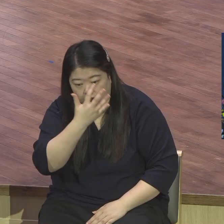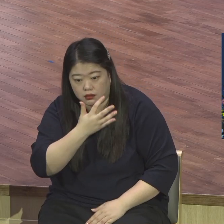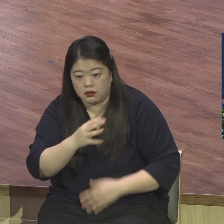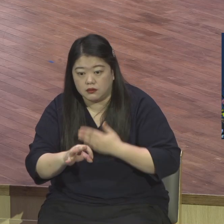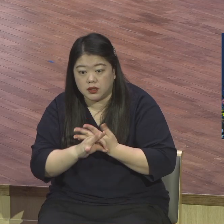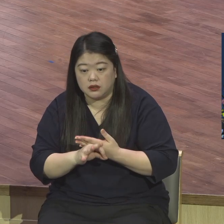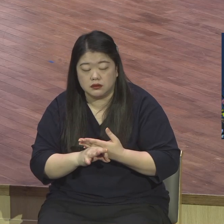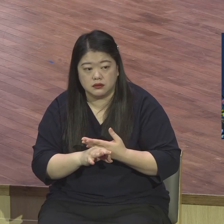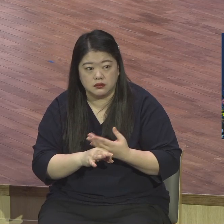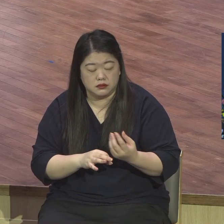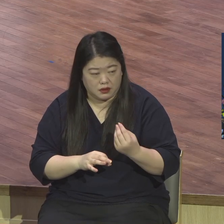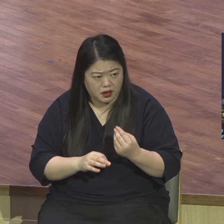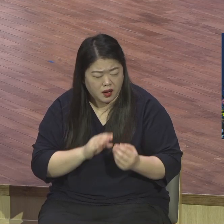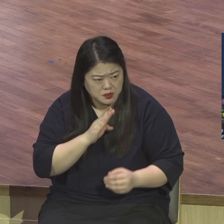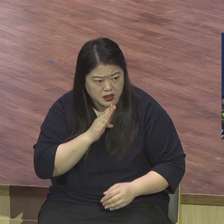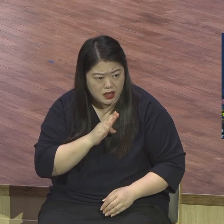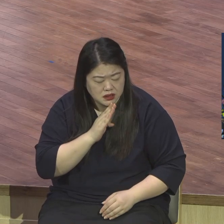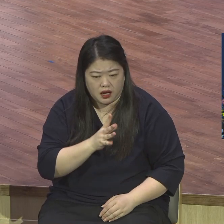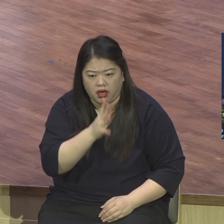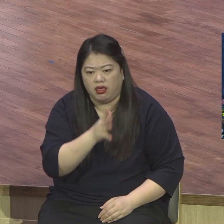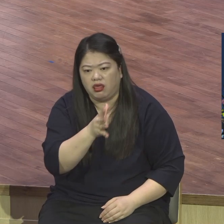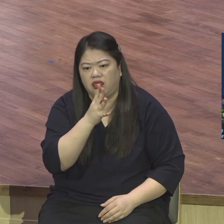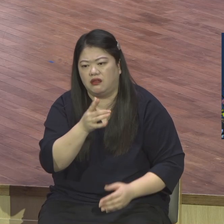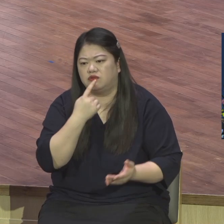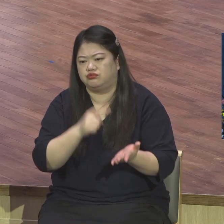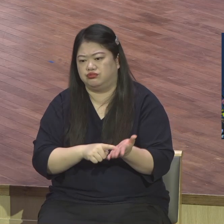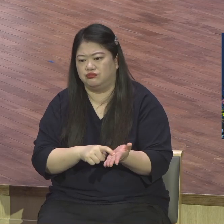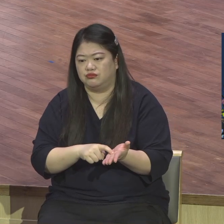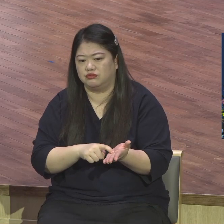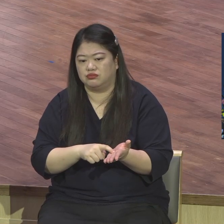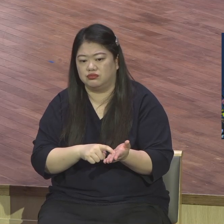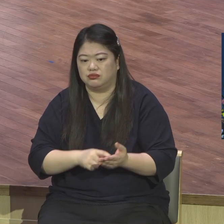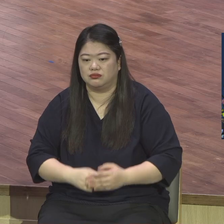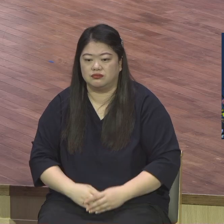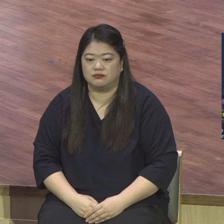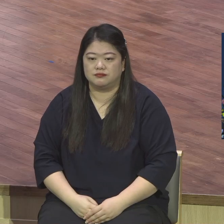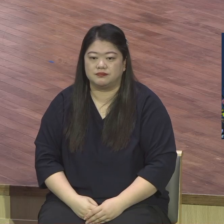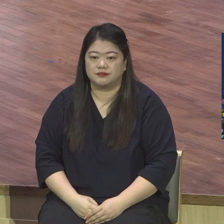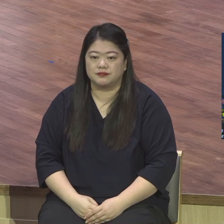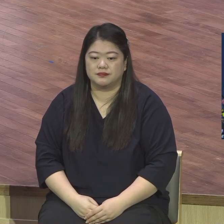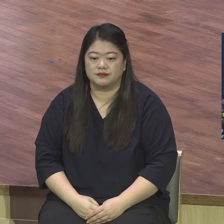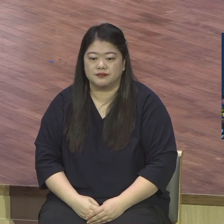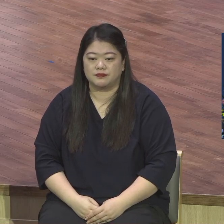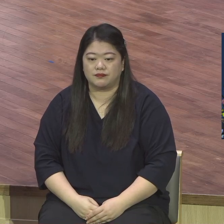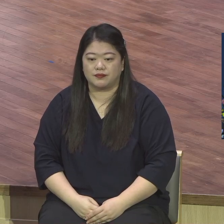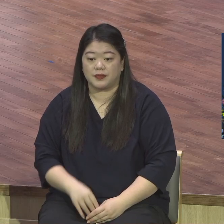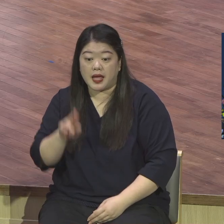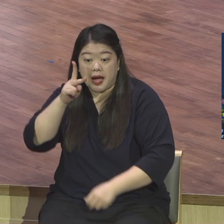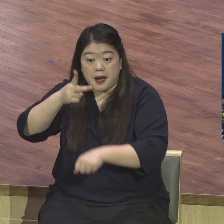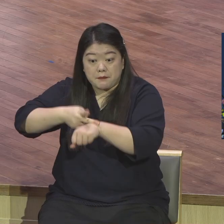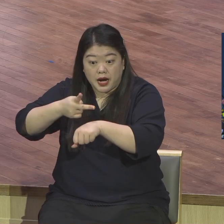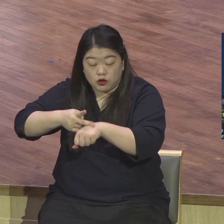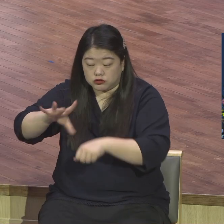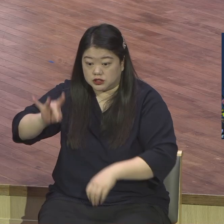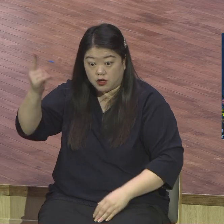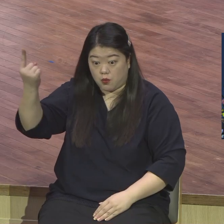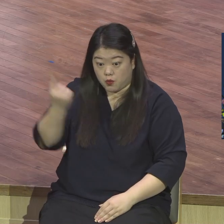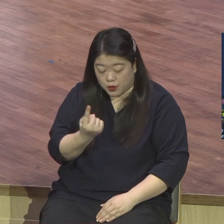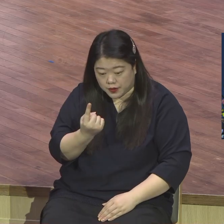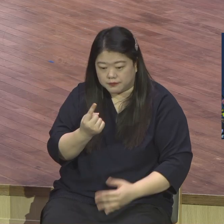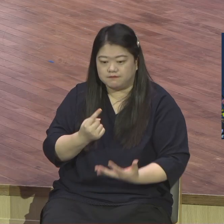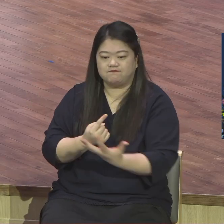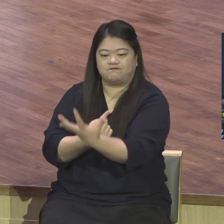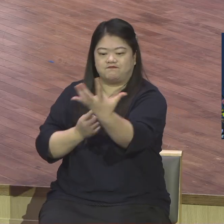상황을 떠올리게 합니다. 마치 예수님께서 그들 눈앞에서